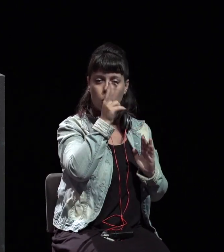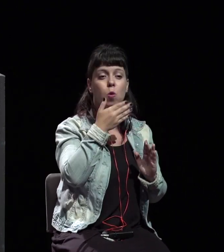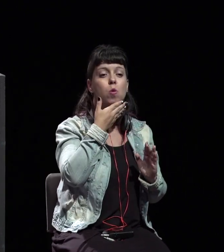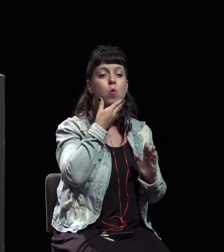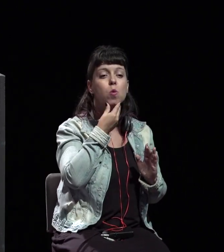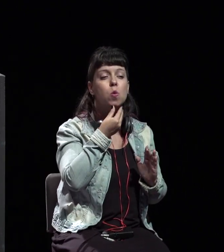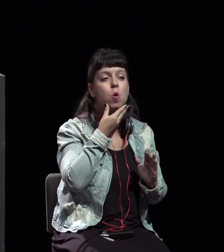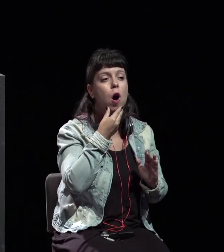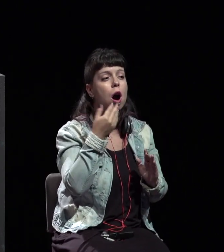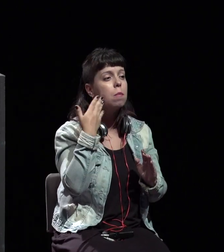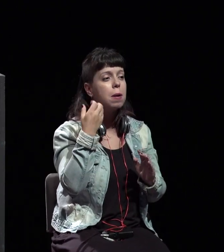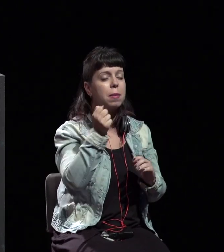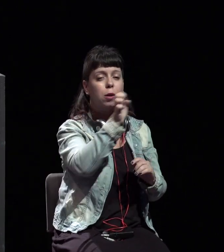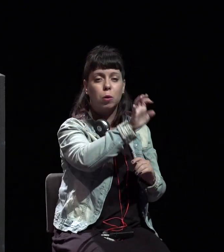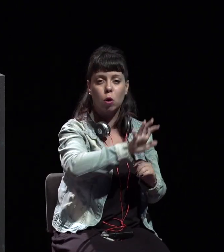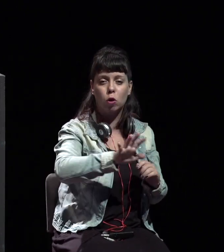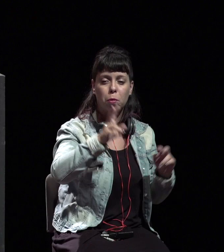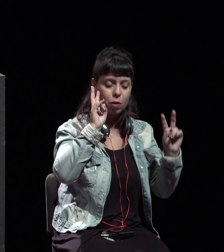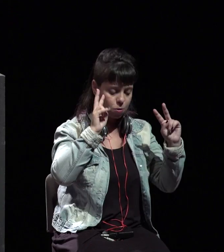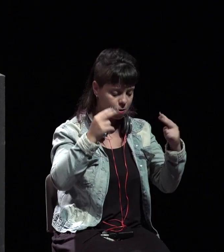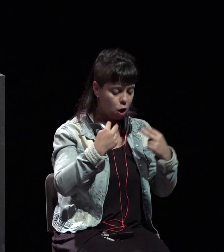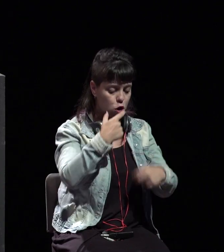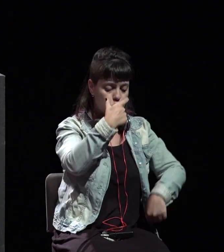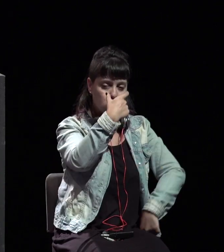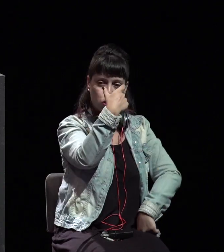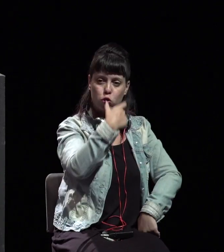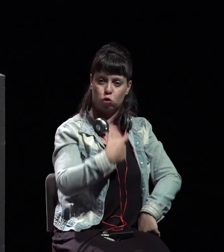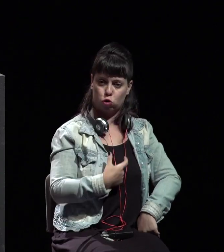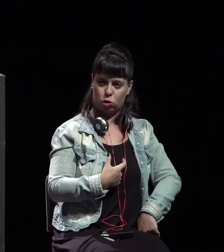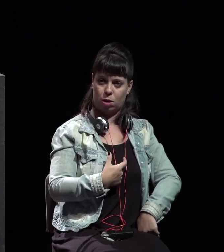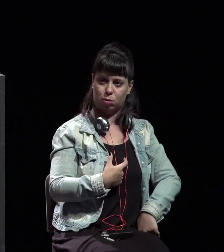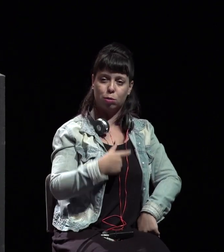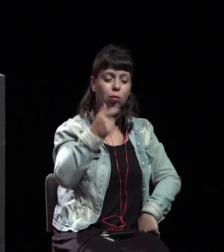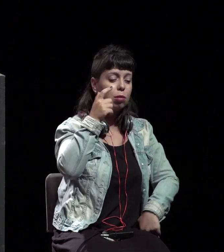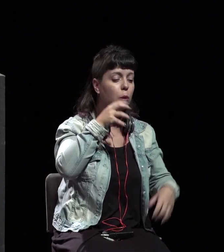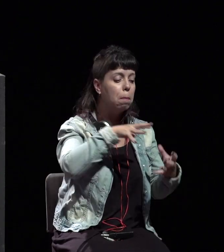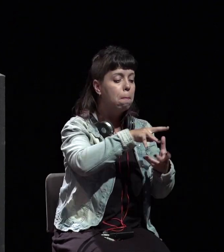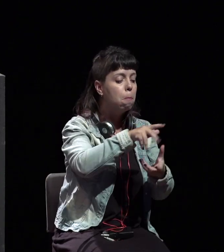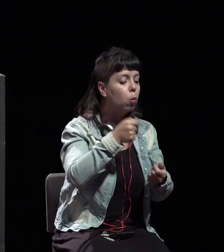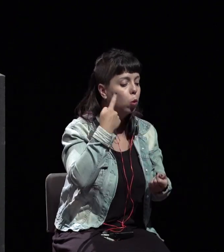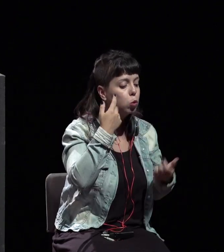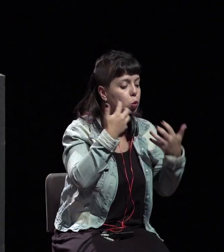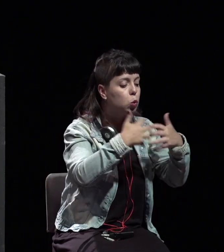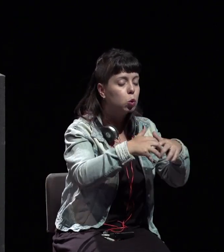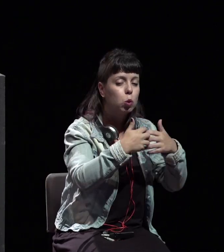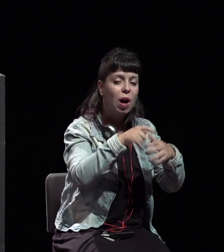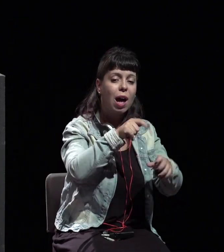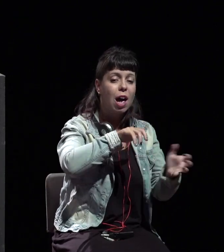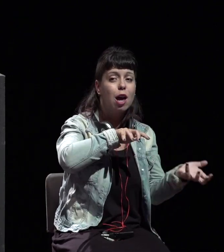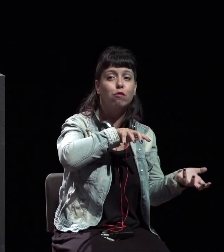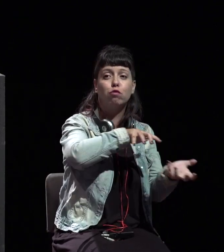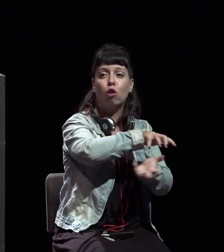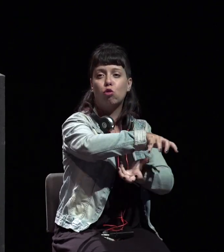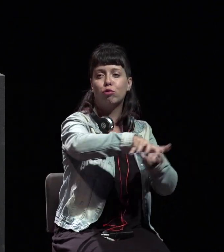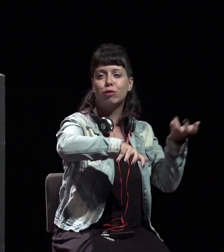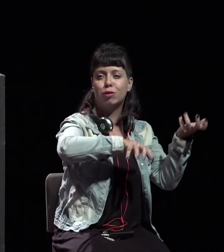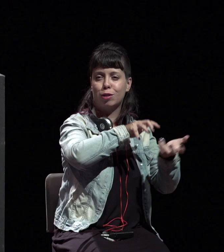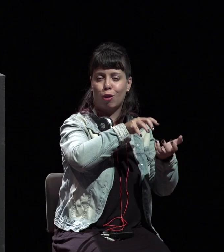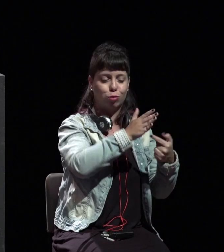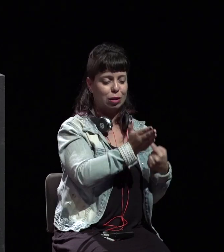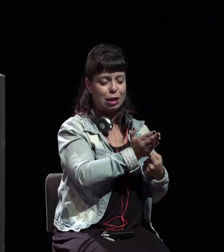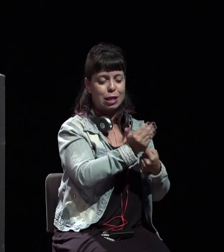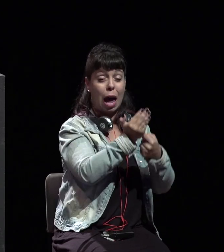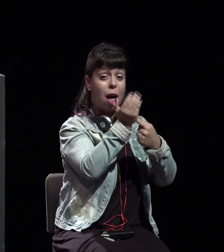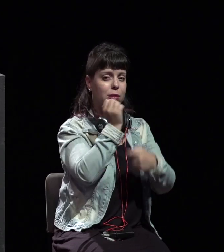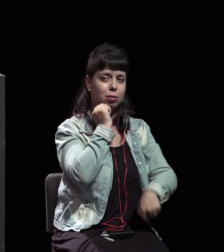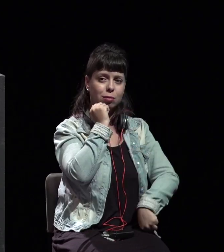que conhece e pensa por meio das representações do mundo, colhe os frutos da revolução tecnocientífica. Foi